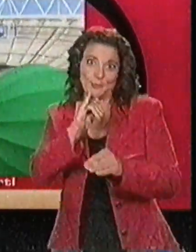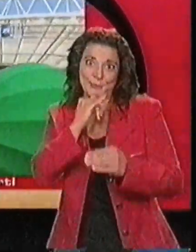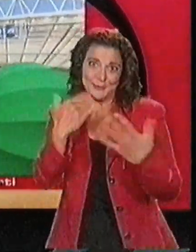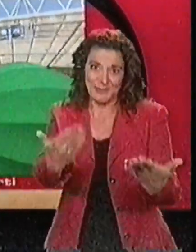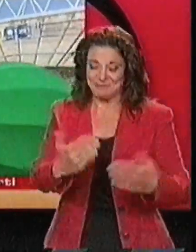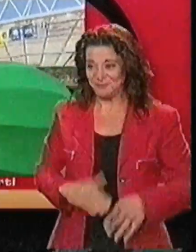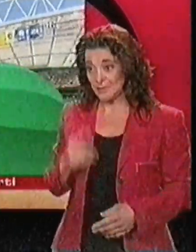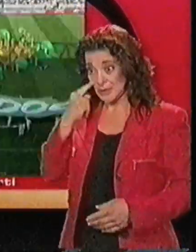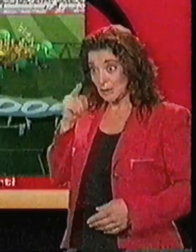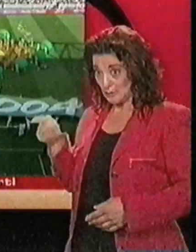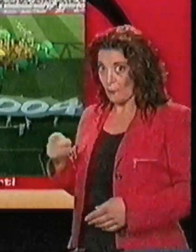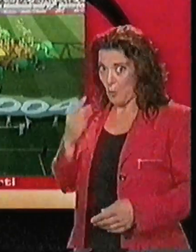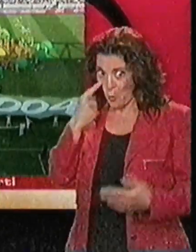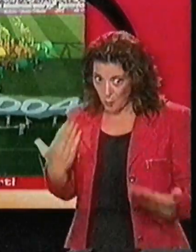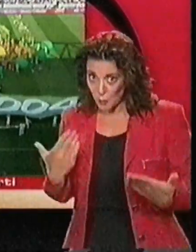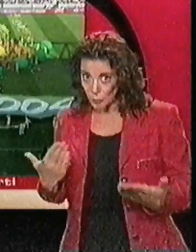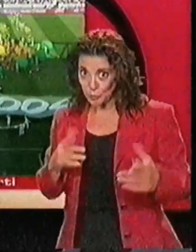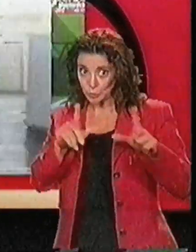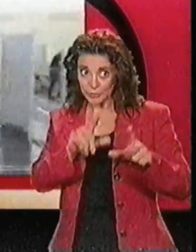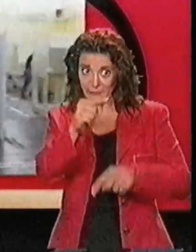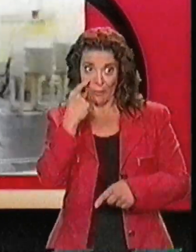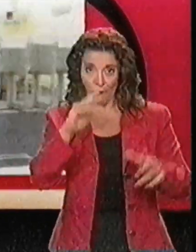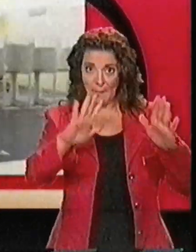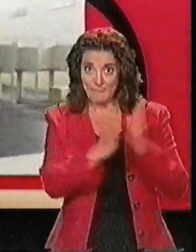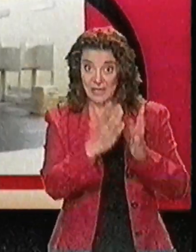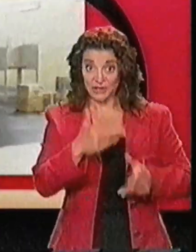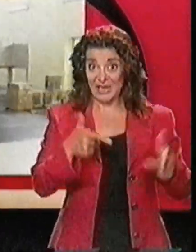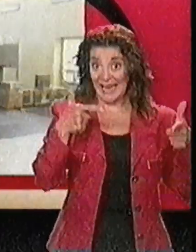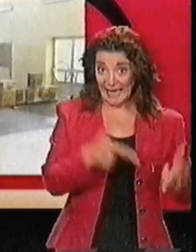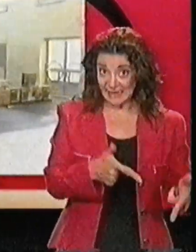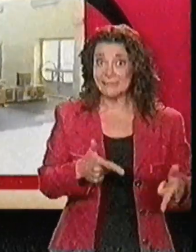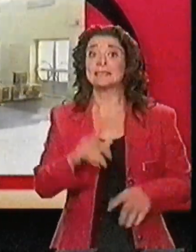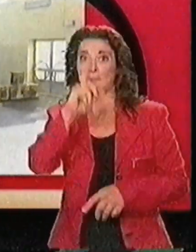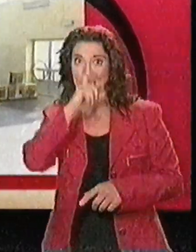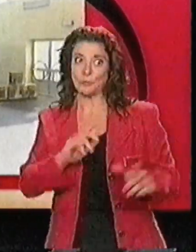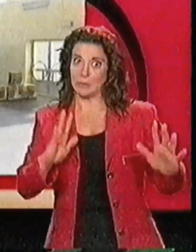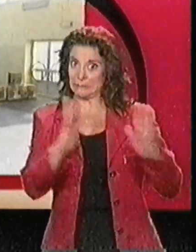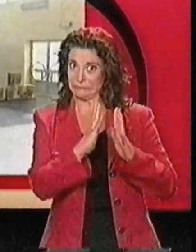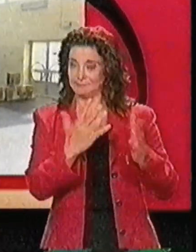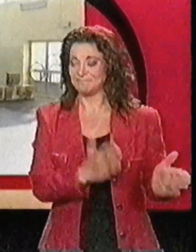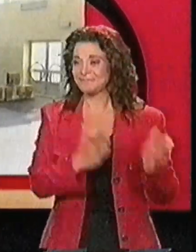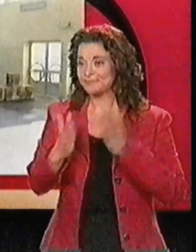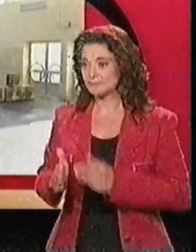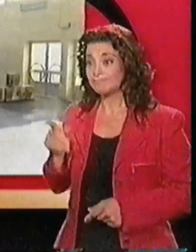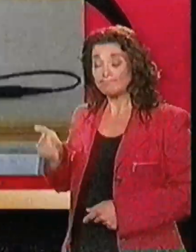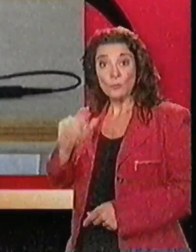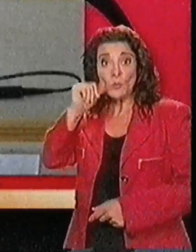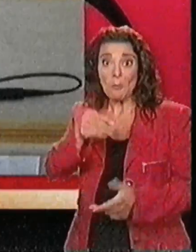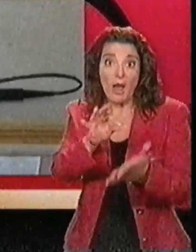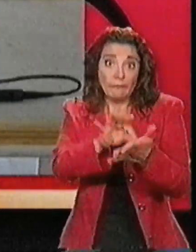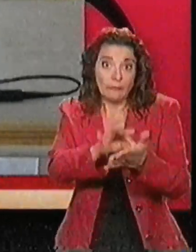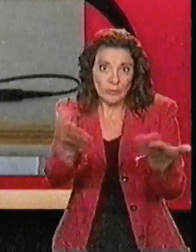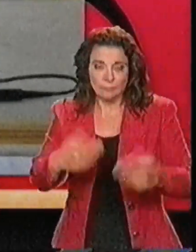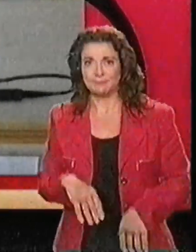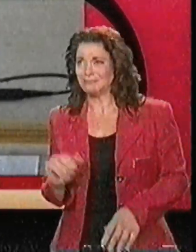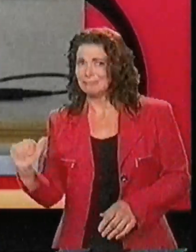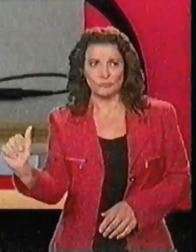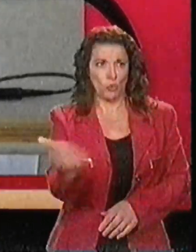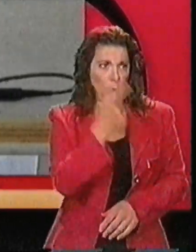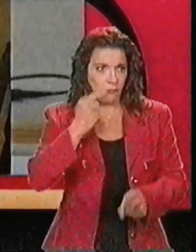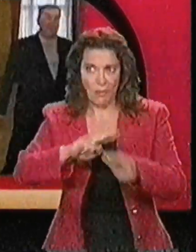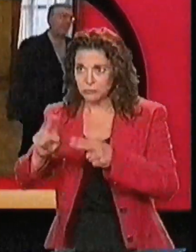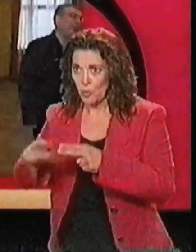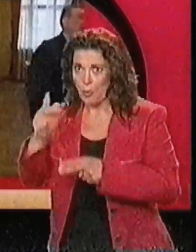même un match difficile contre la Grèce. Veillée d'armes avant les élections de demain, dans certains bureaux de vote, les préparatifs